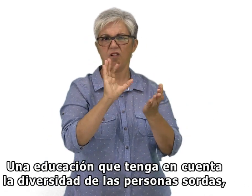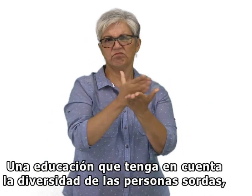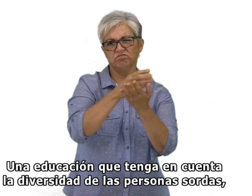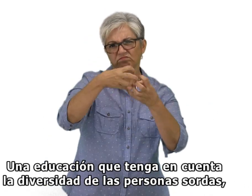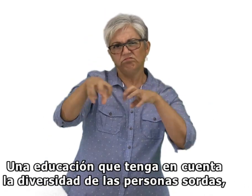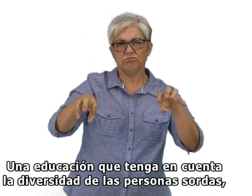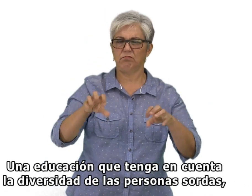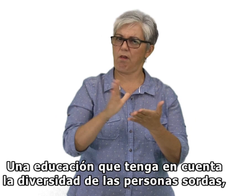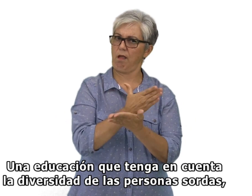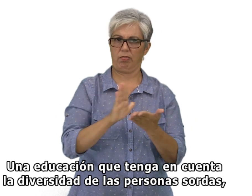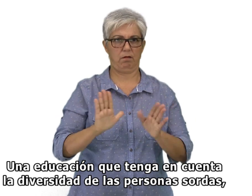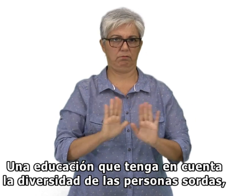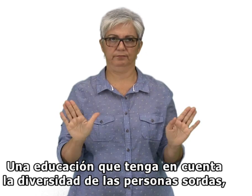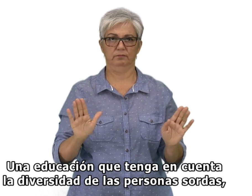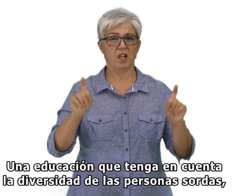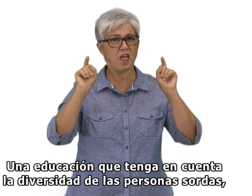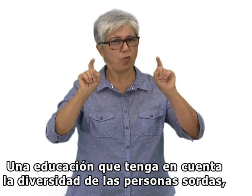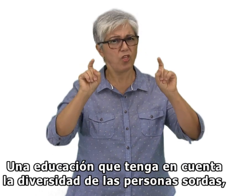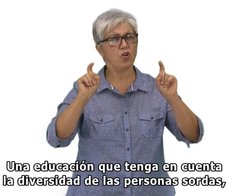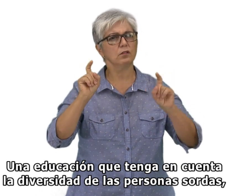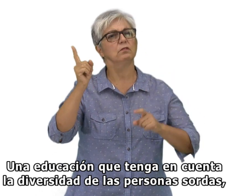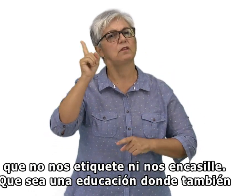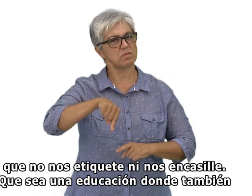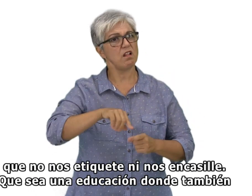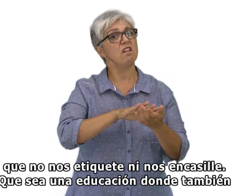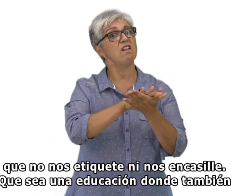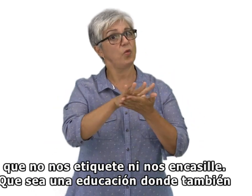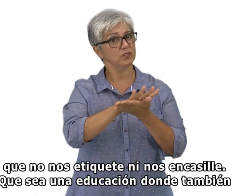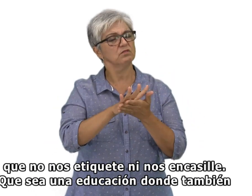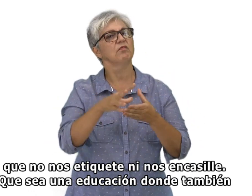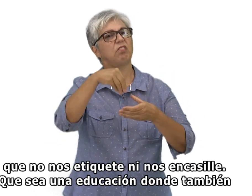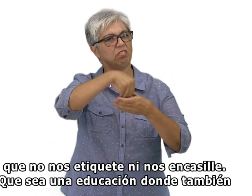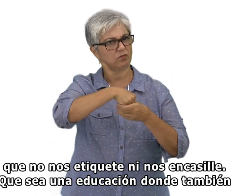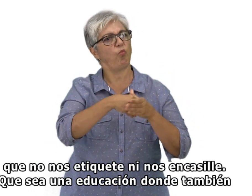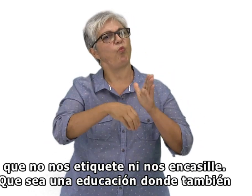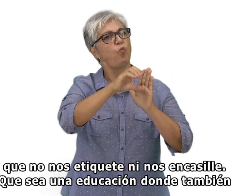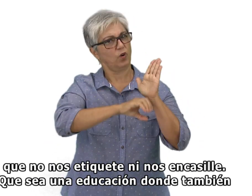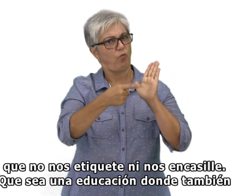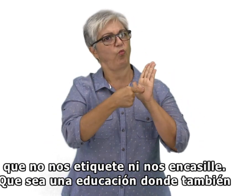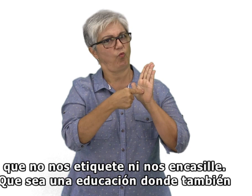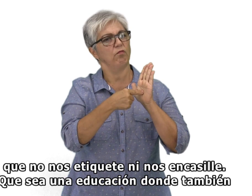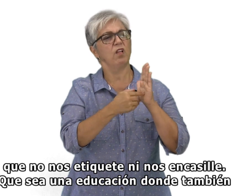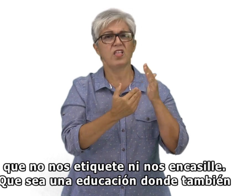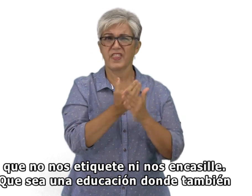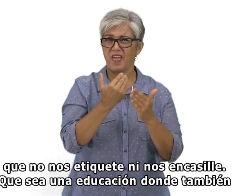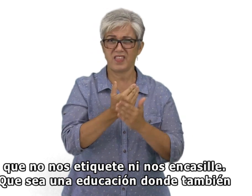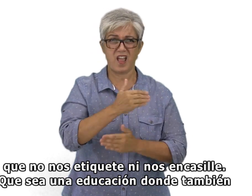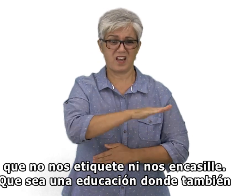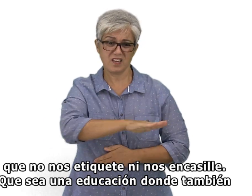que tenga en cuenta la diversidad de las personas sordas, que no nos etiquete ni nos encasille, que sea una